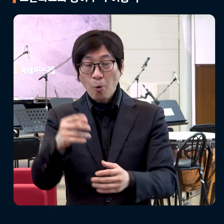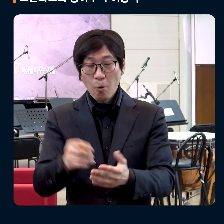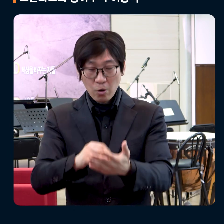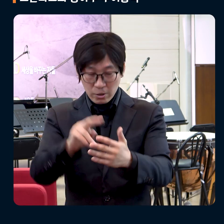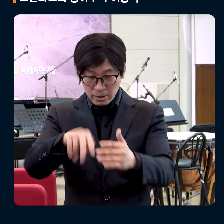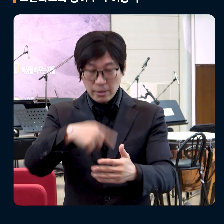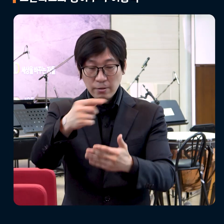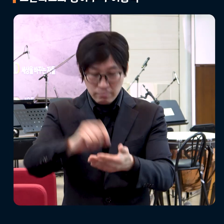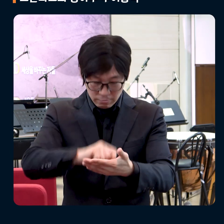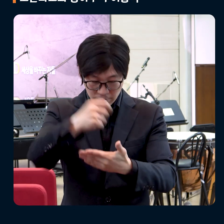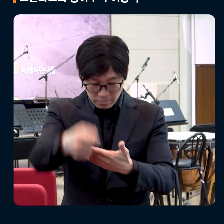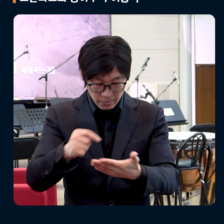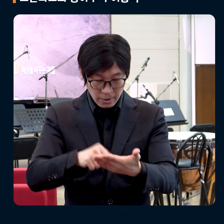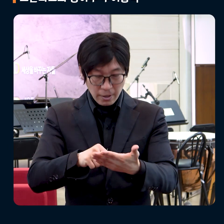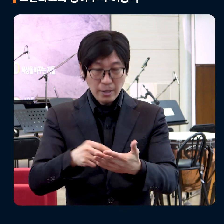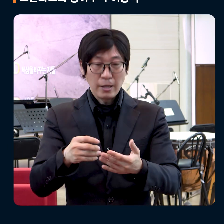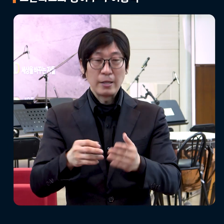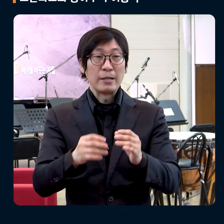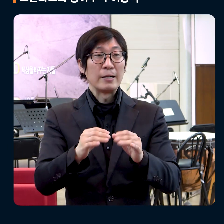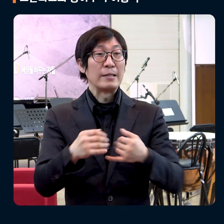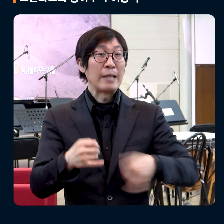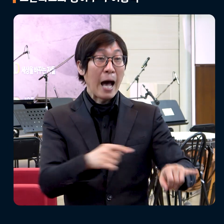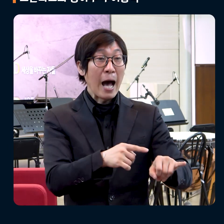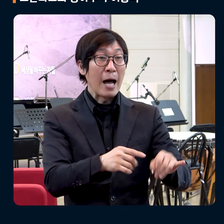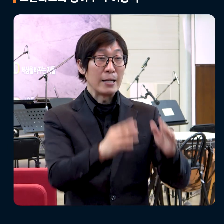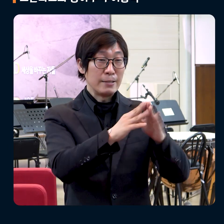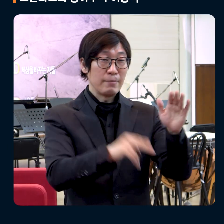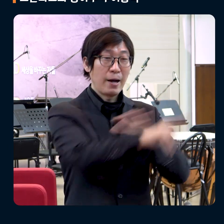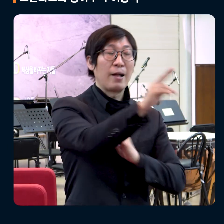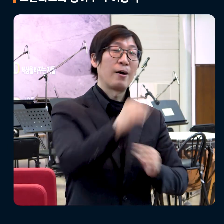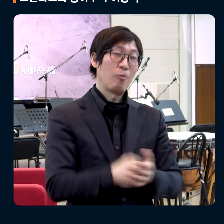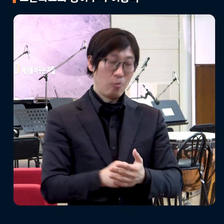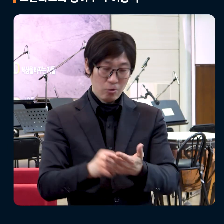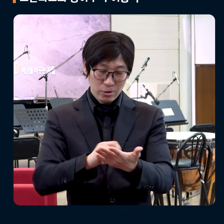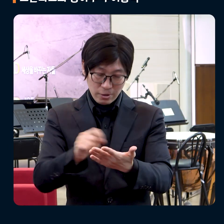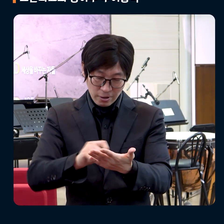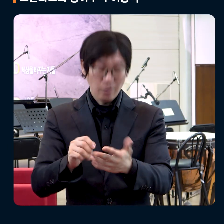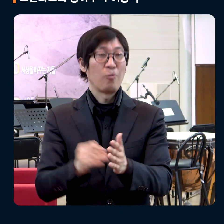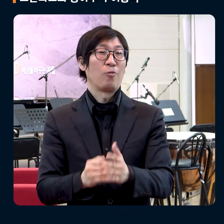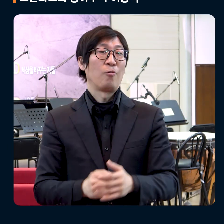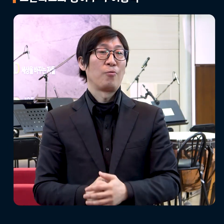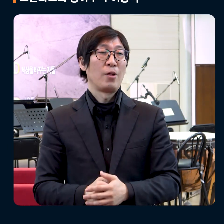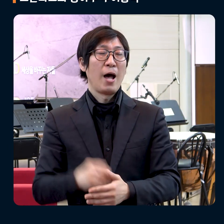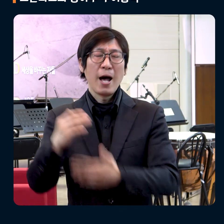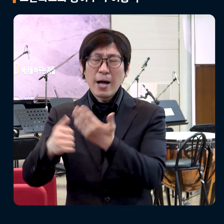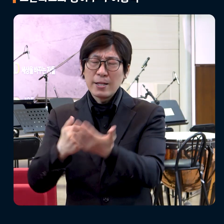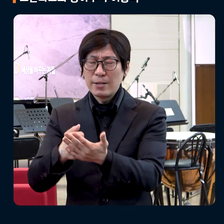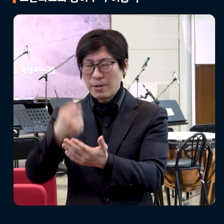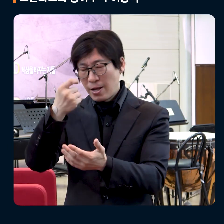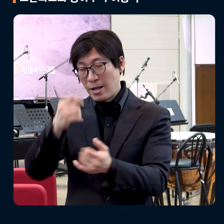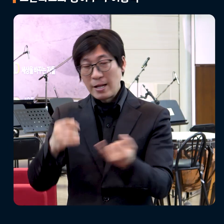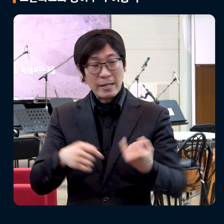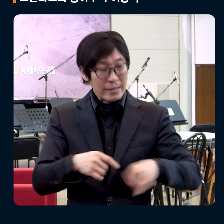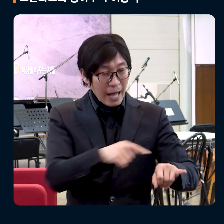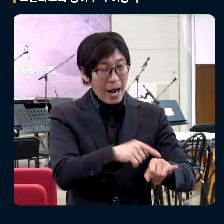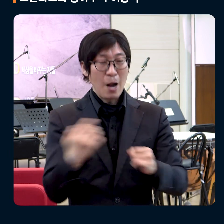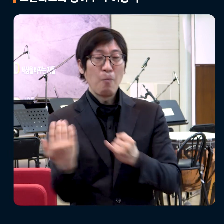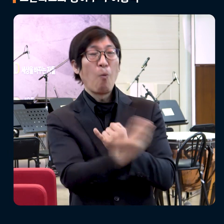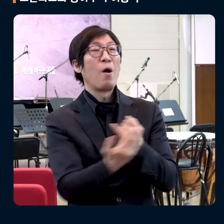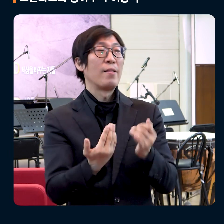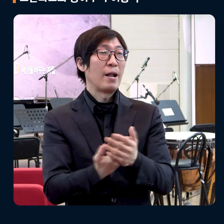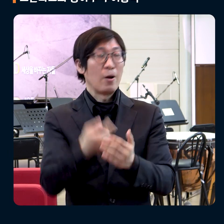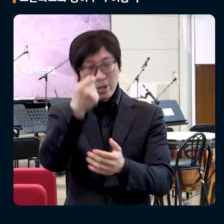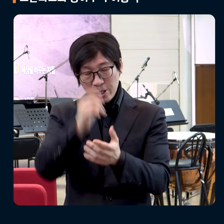않는다. 딸이 가출했다. 하나님, 우리 딸 보호해